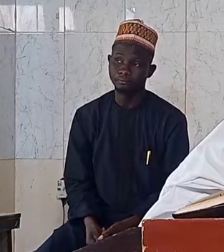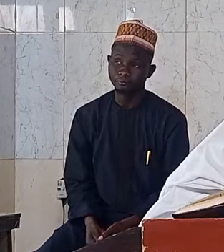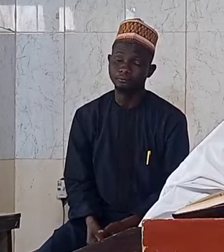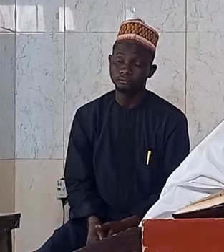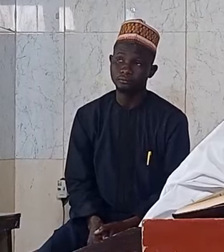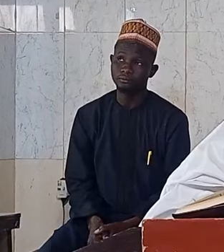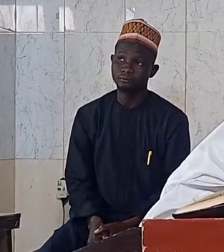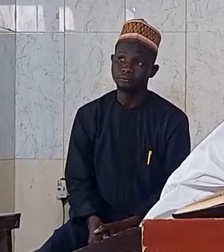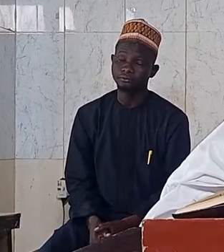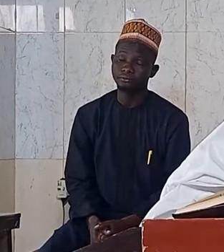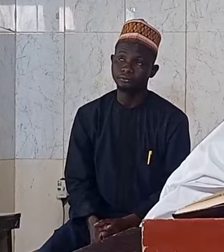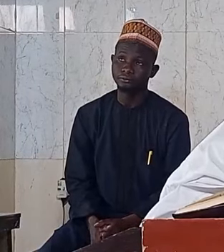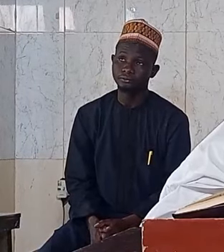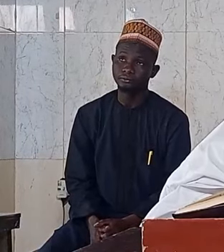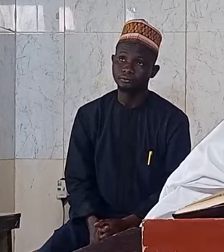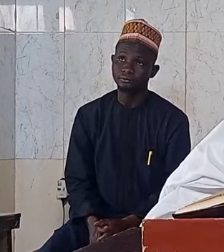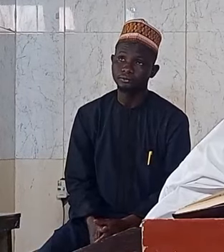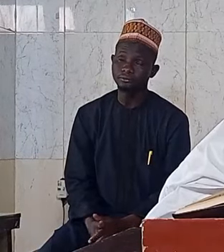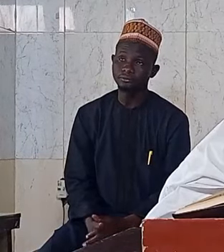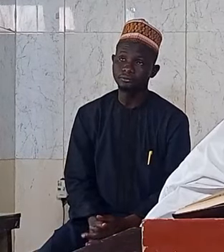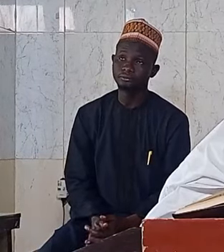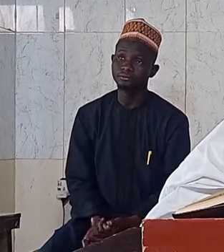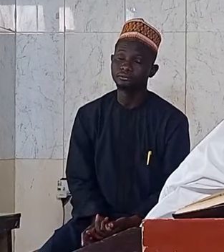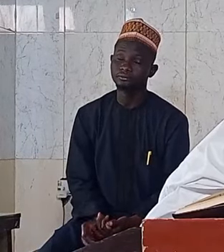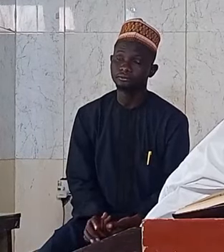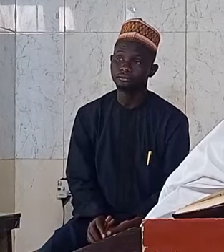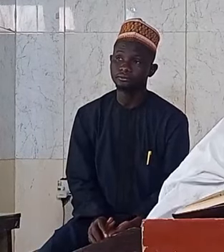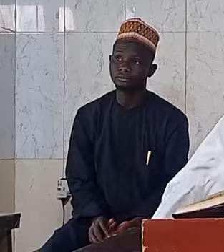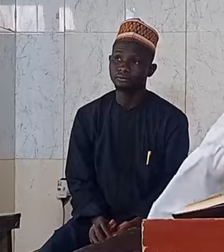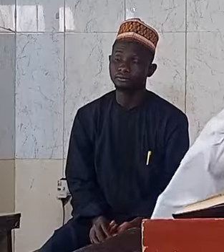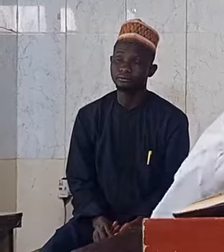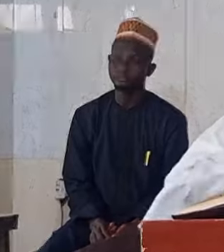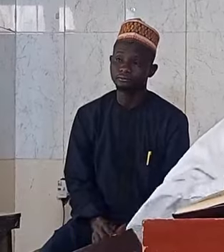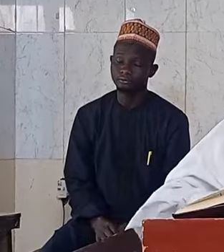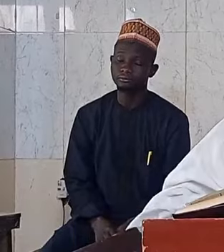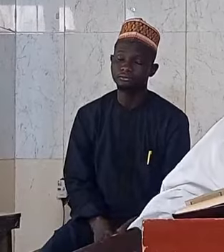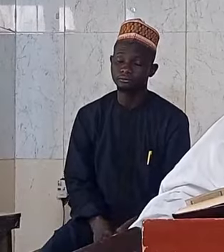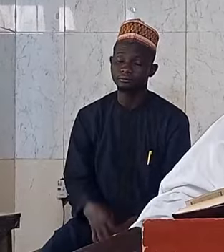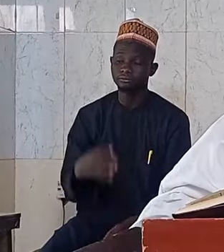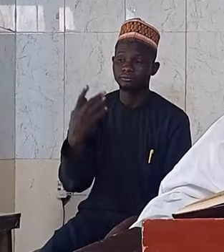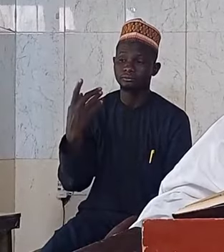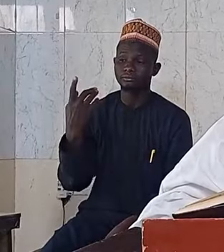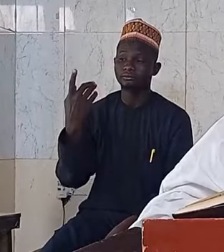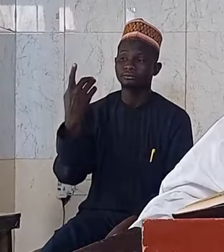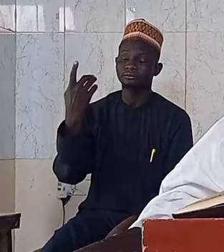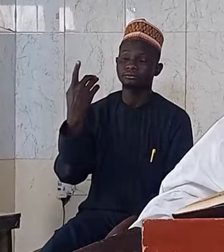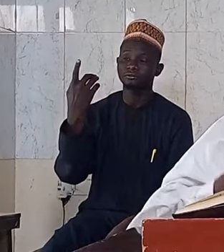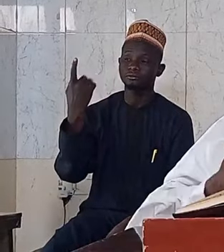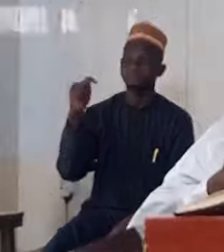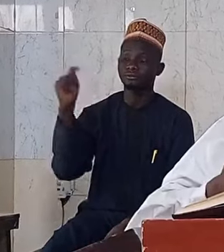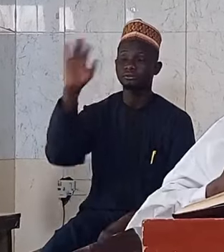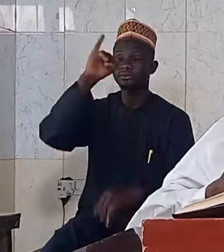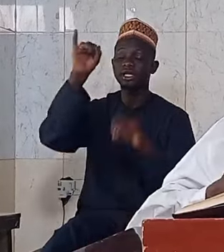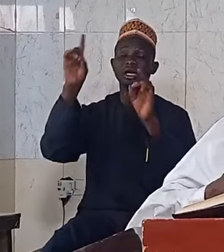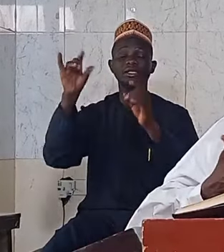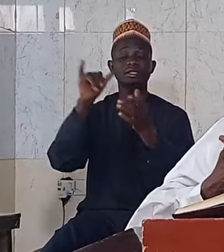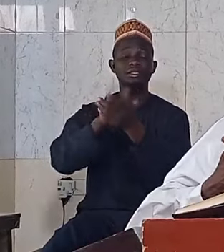fihi استنقاذ المستضعفين منكم اعظم اجرا يوا